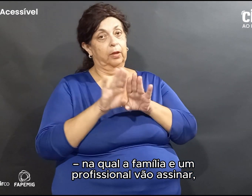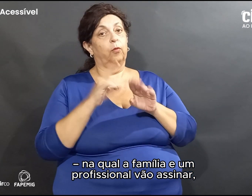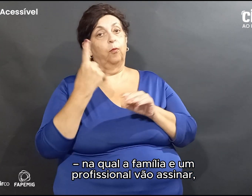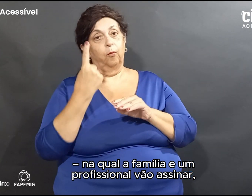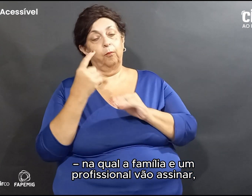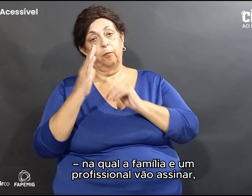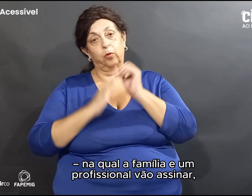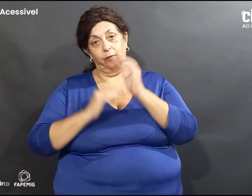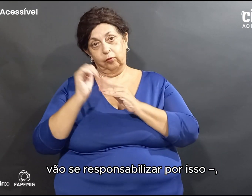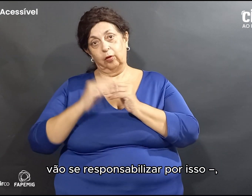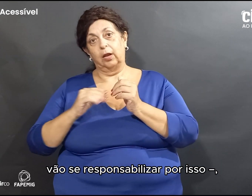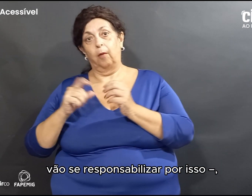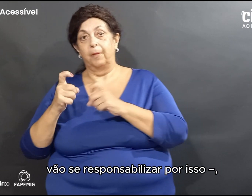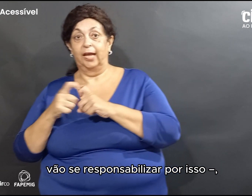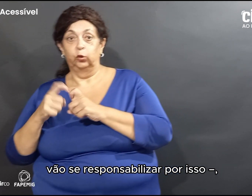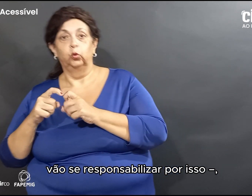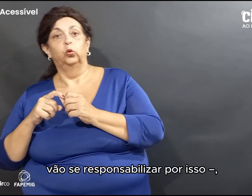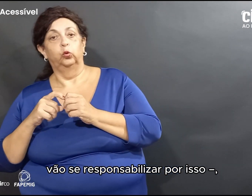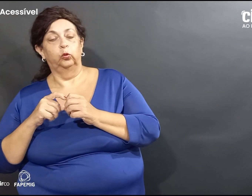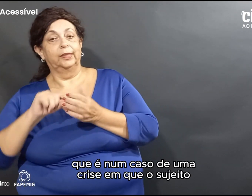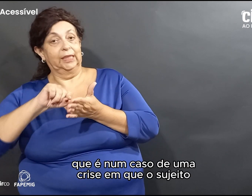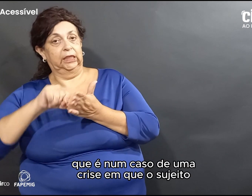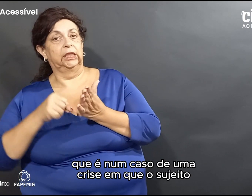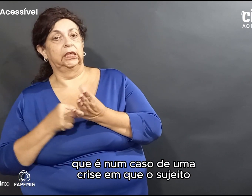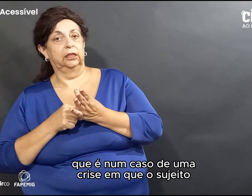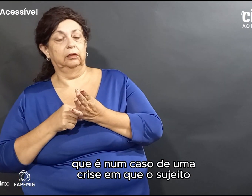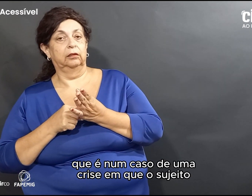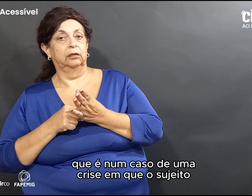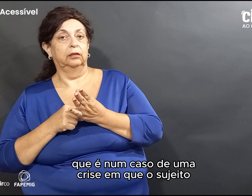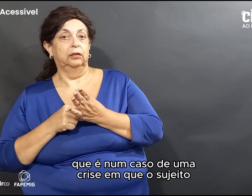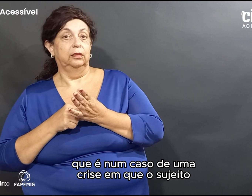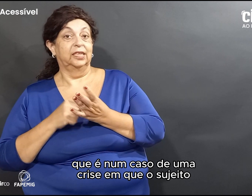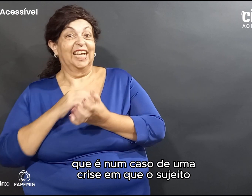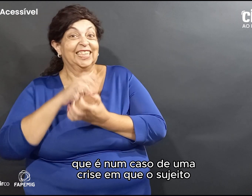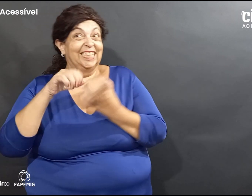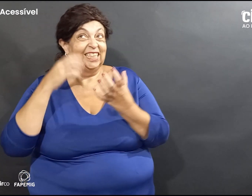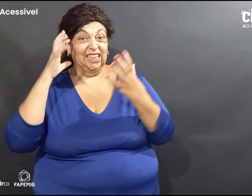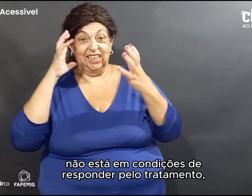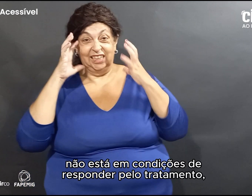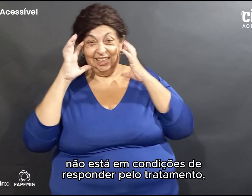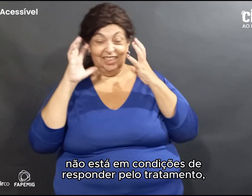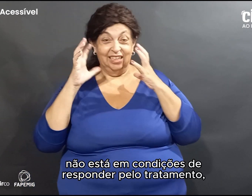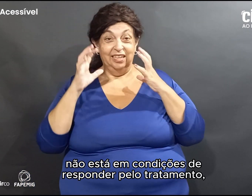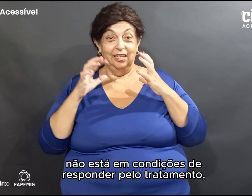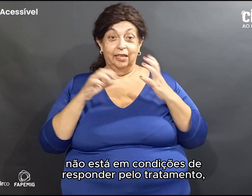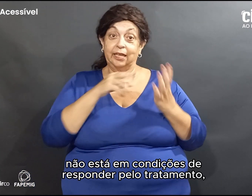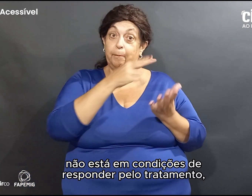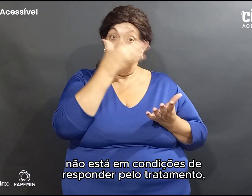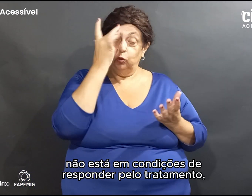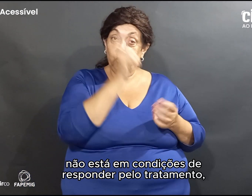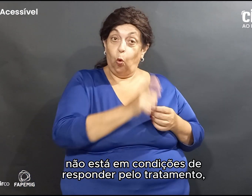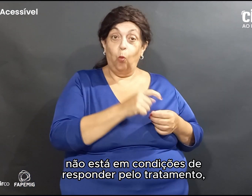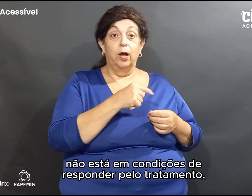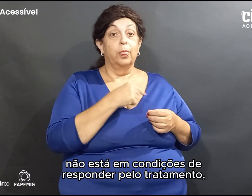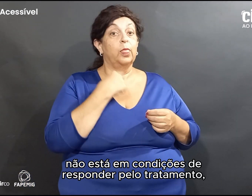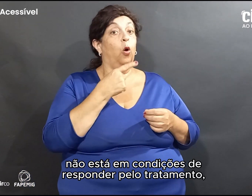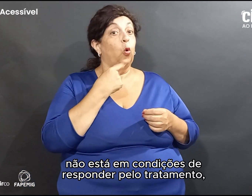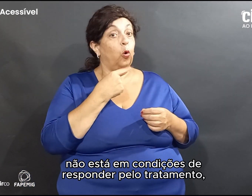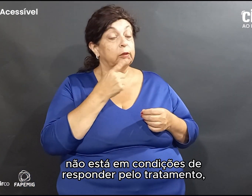vão assinar, vão se responsabilizar por isso, que é num caso de uma crise em que o sujeito não está em condições de responder, né,